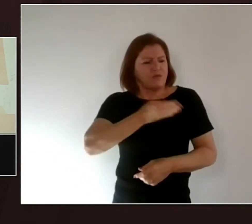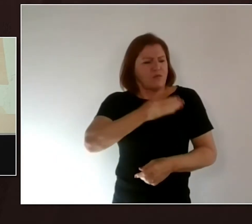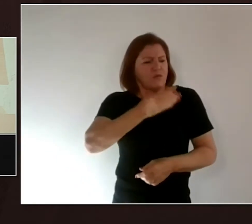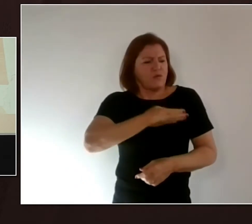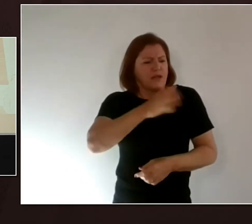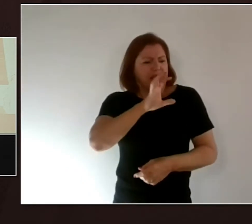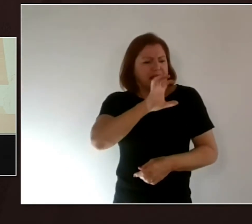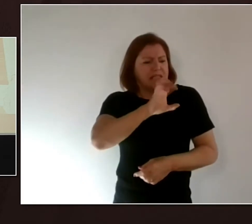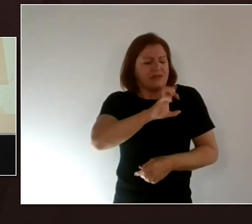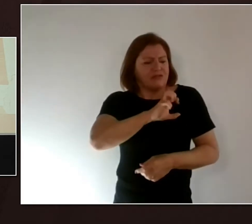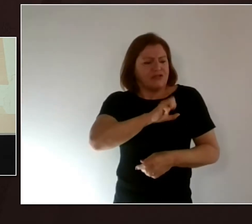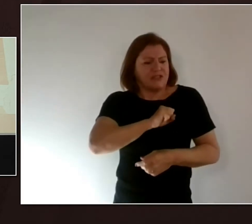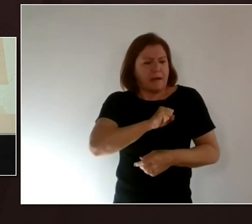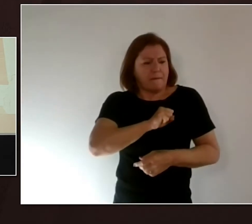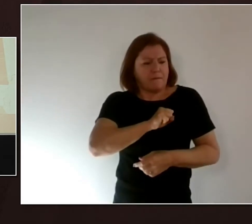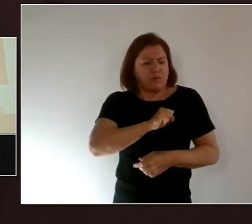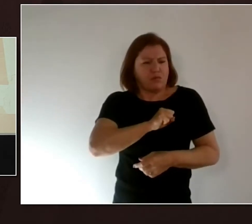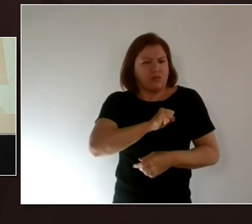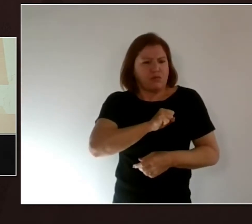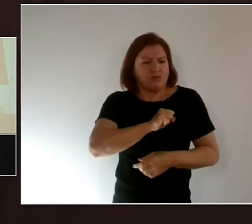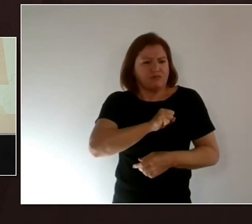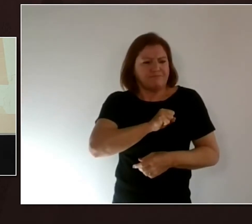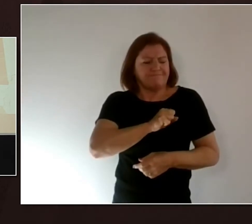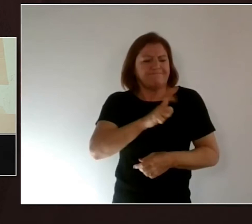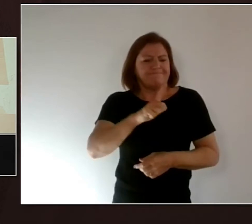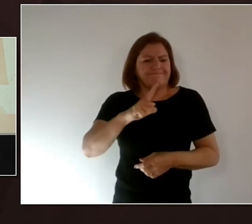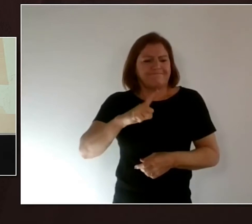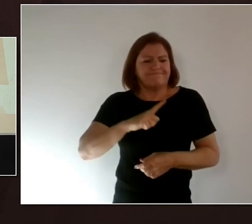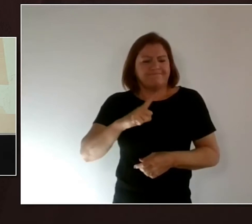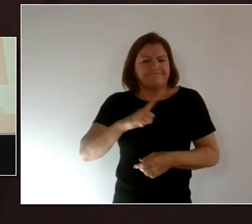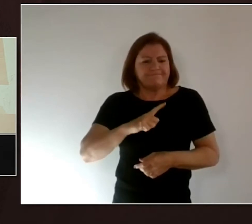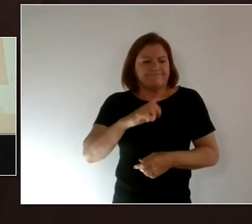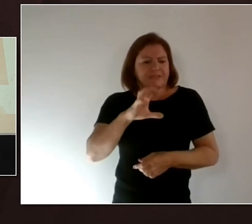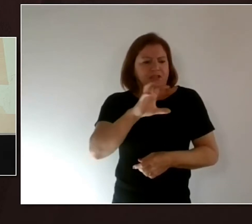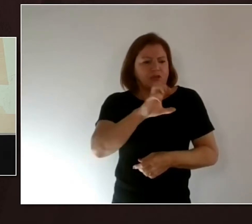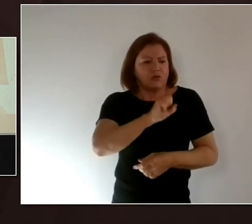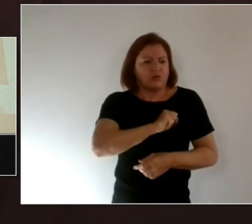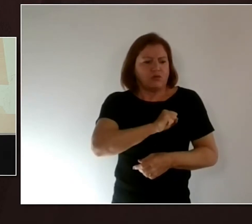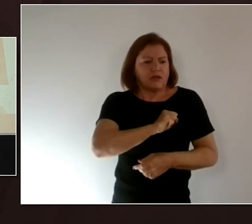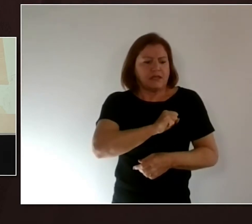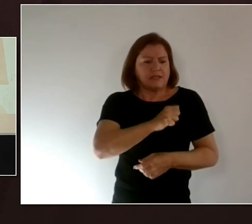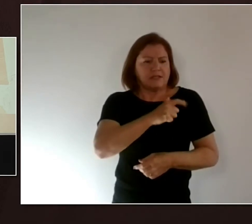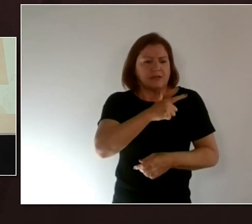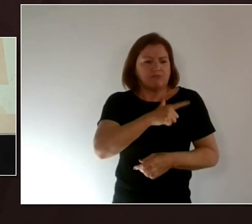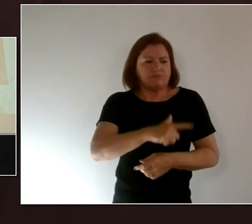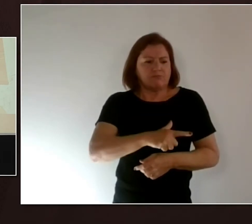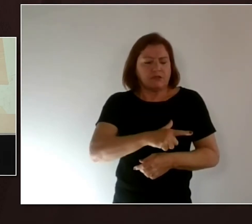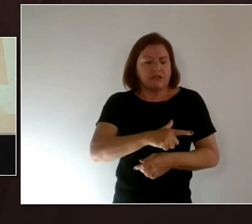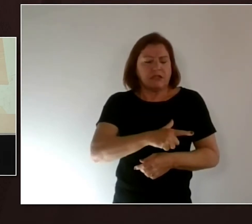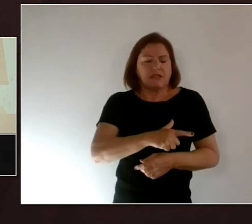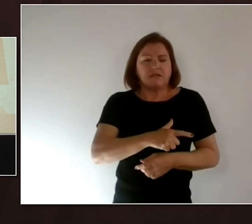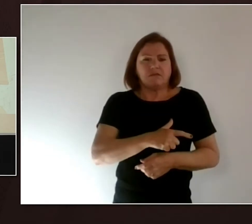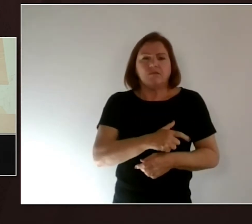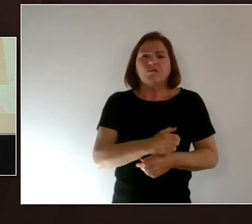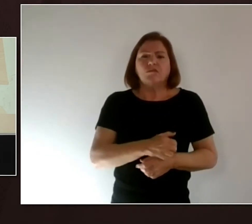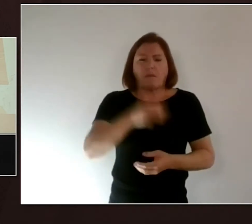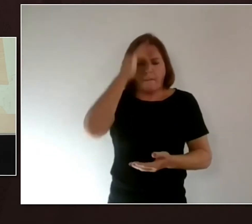um coração puro, de uma consciência boa e de uma fé